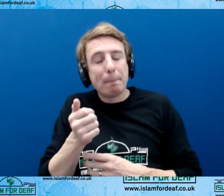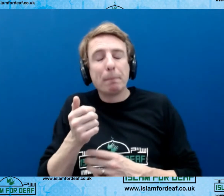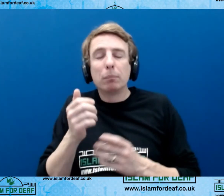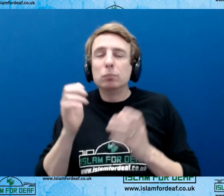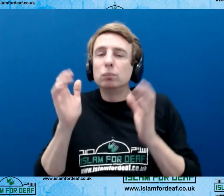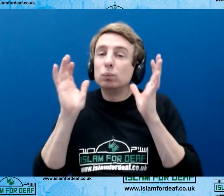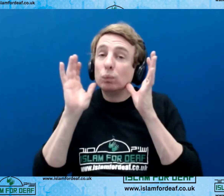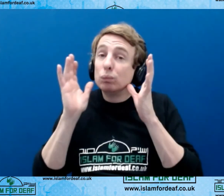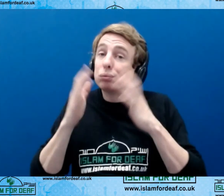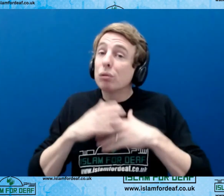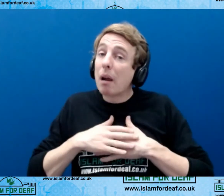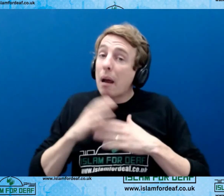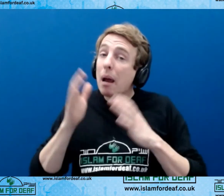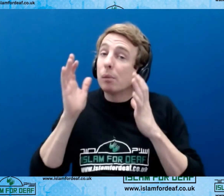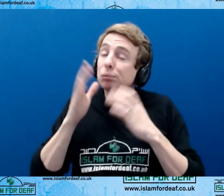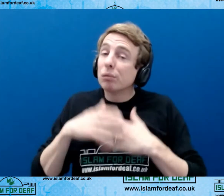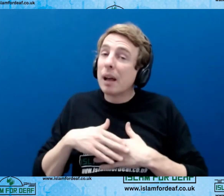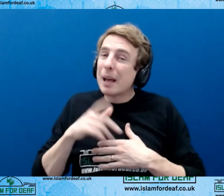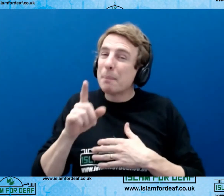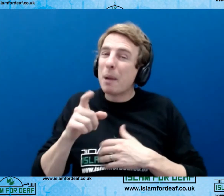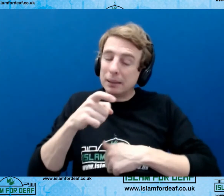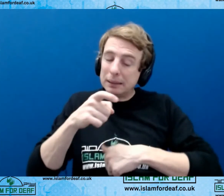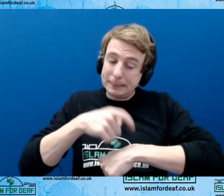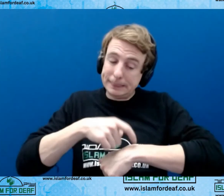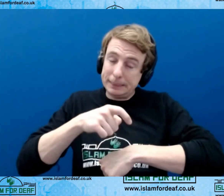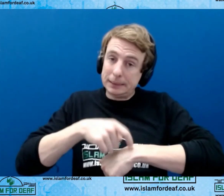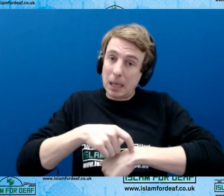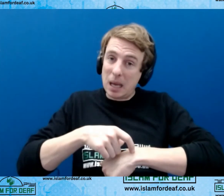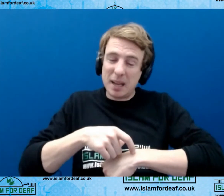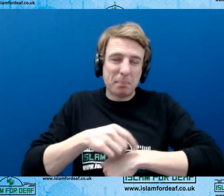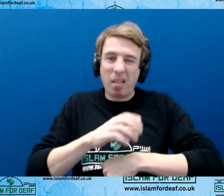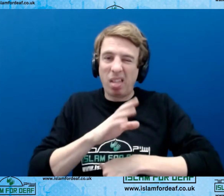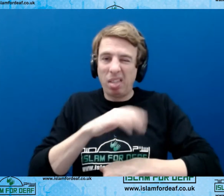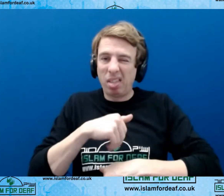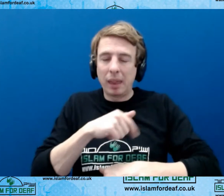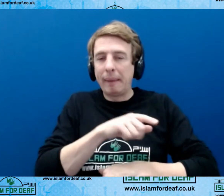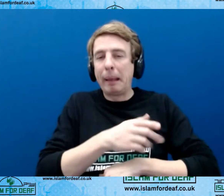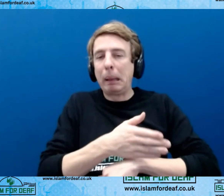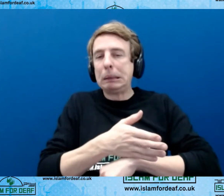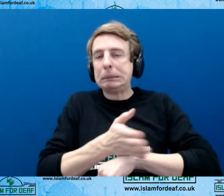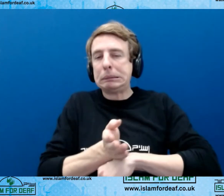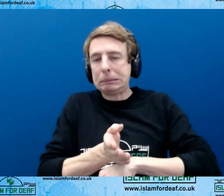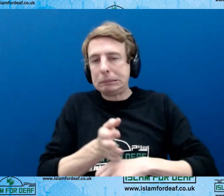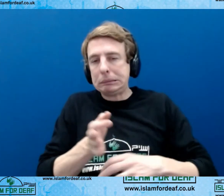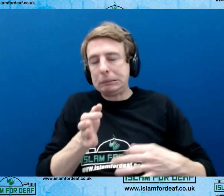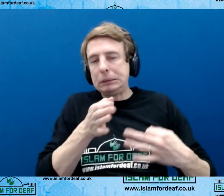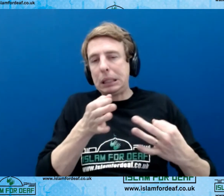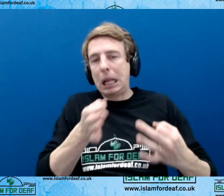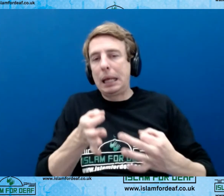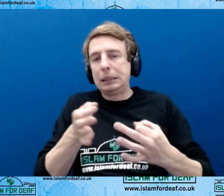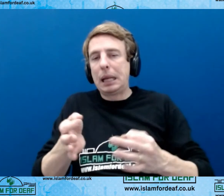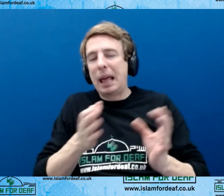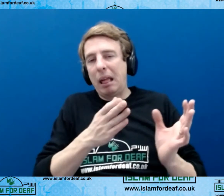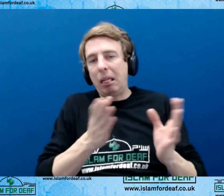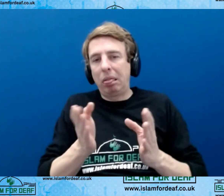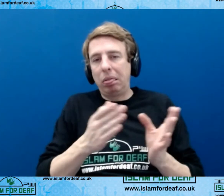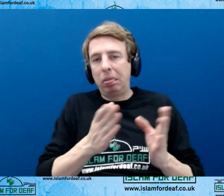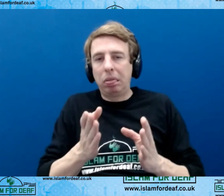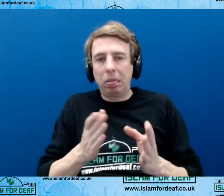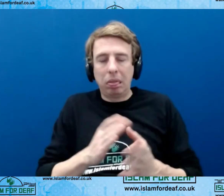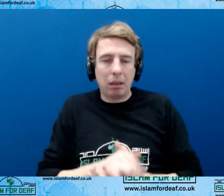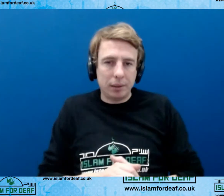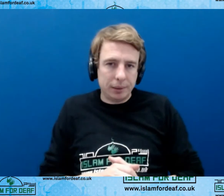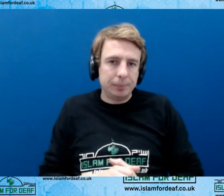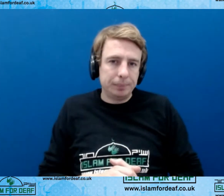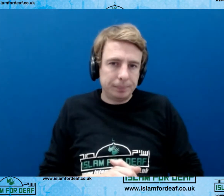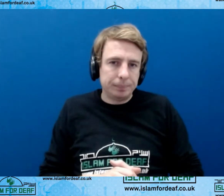أركانها وواجباتها وربما أدوها سريعة ينقرونها كنقر الغراب. And they do